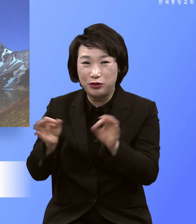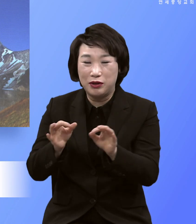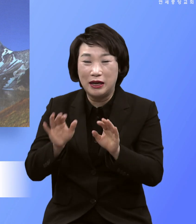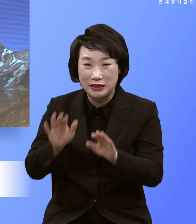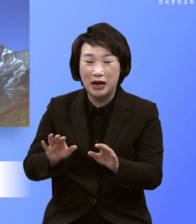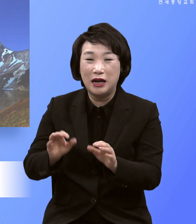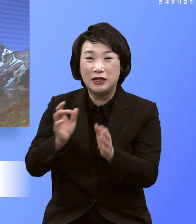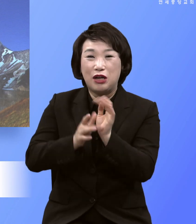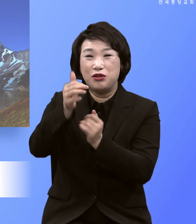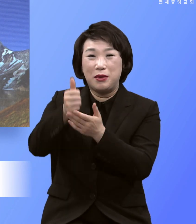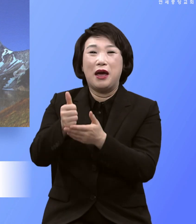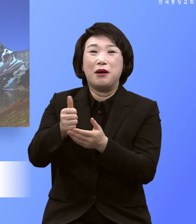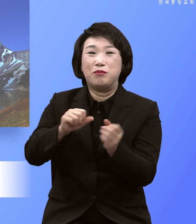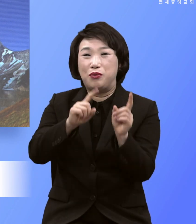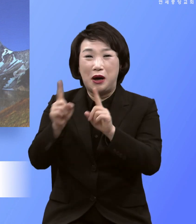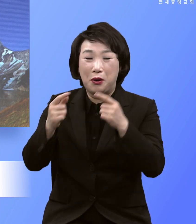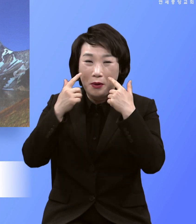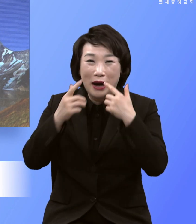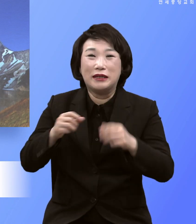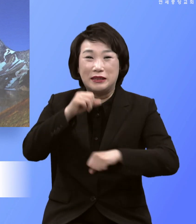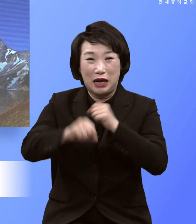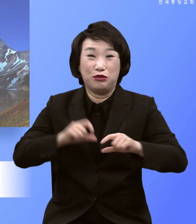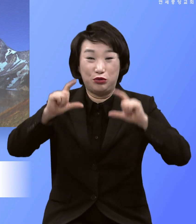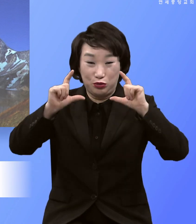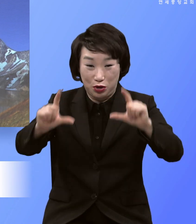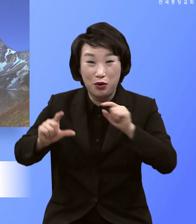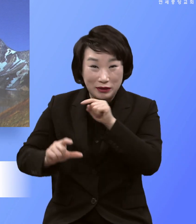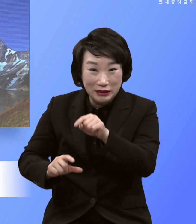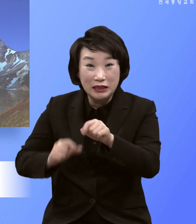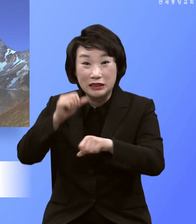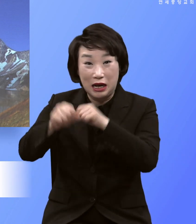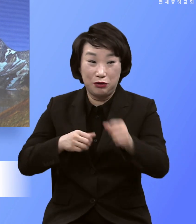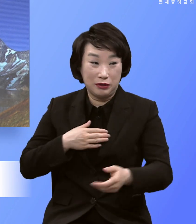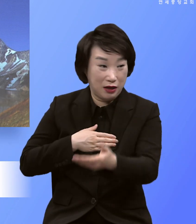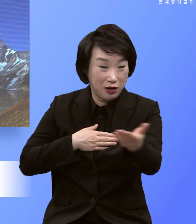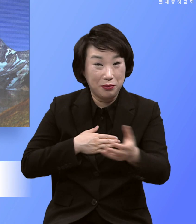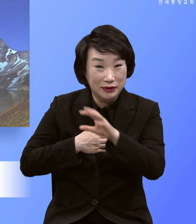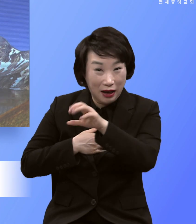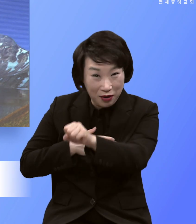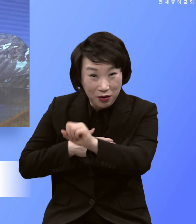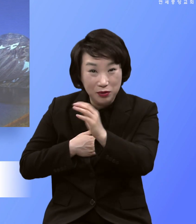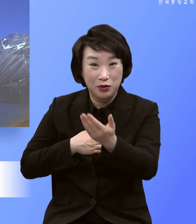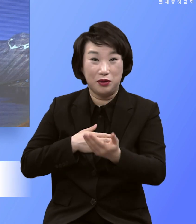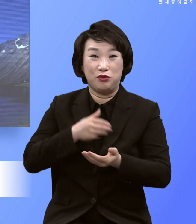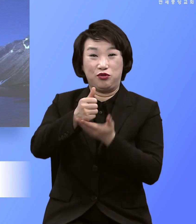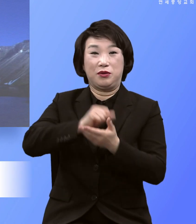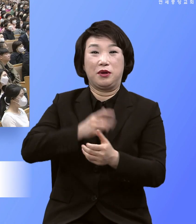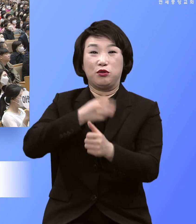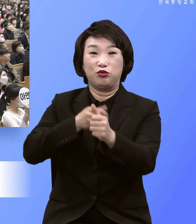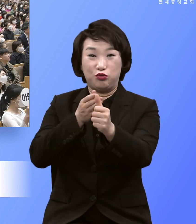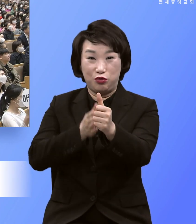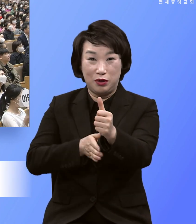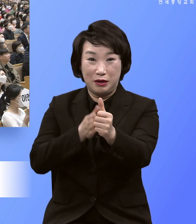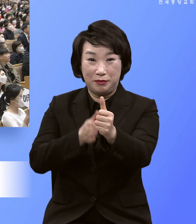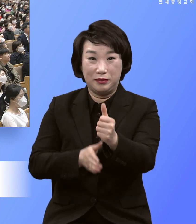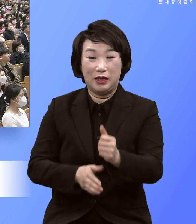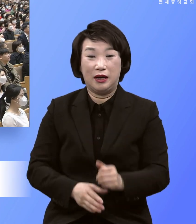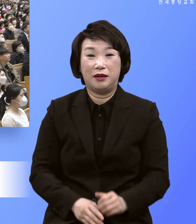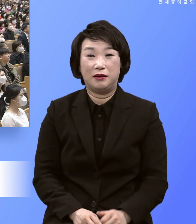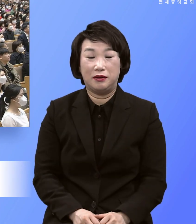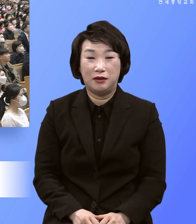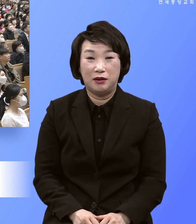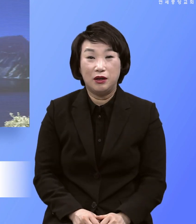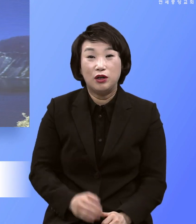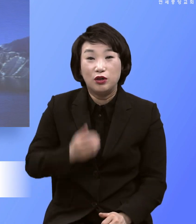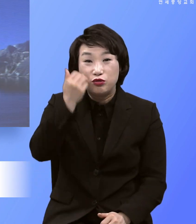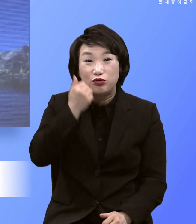확실하게 선포하는 것입니다. 그런 자유가 여러분에게 시되기를 주님의 이름으로 축원합니다.